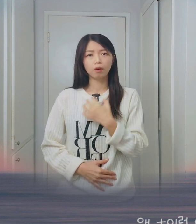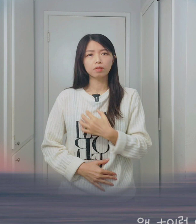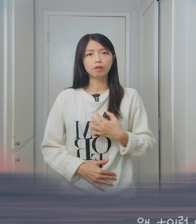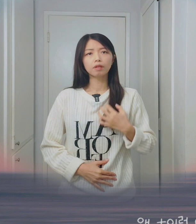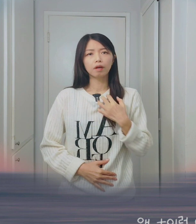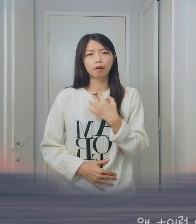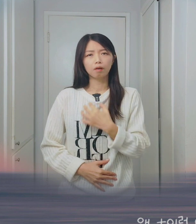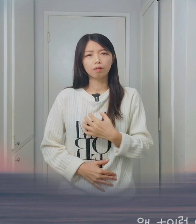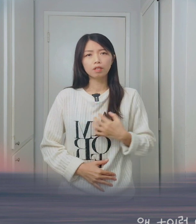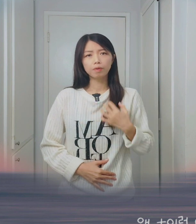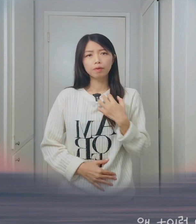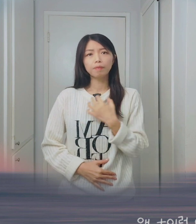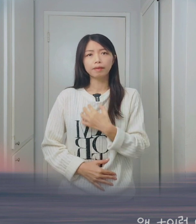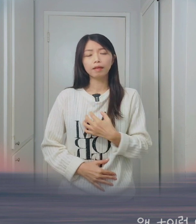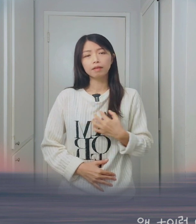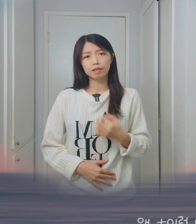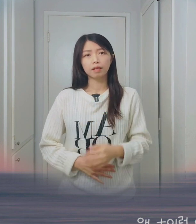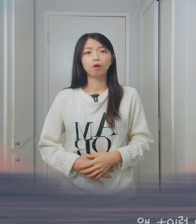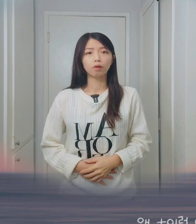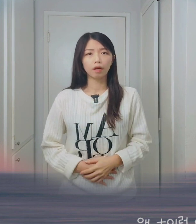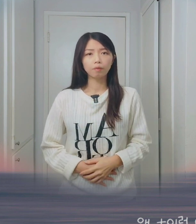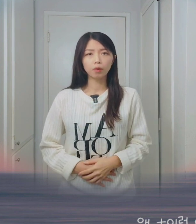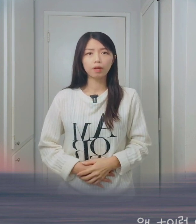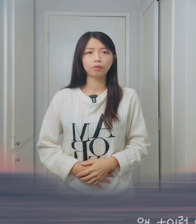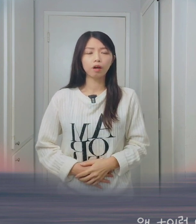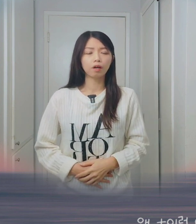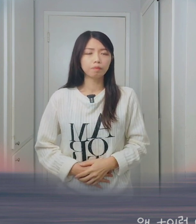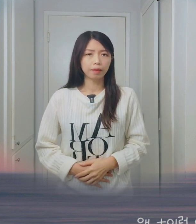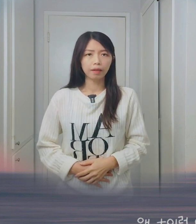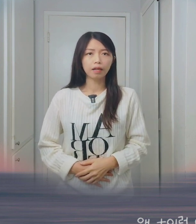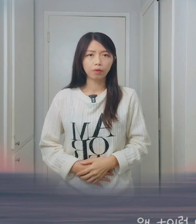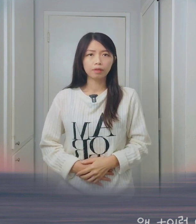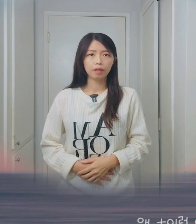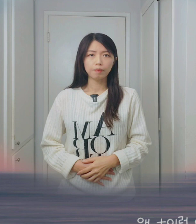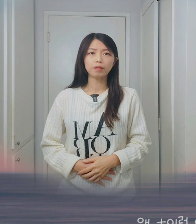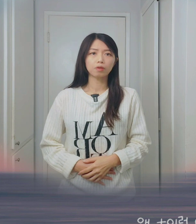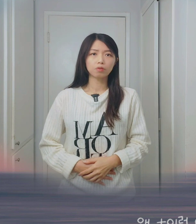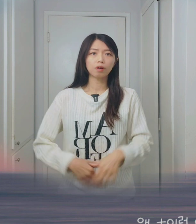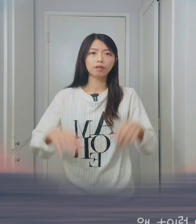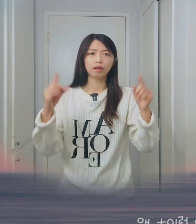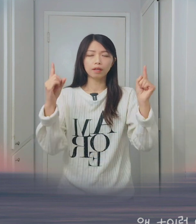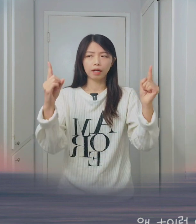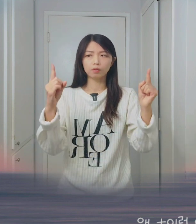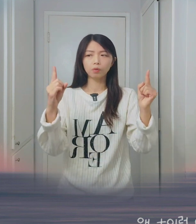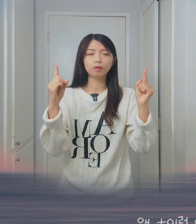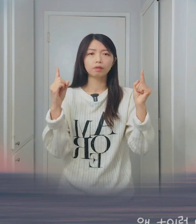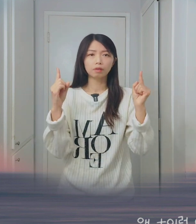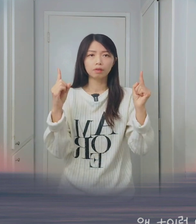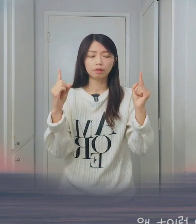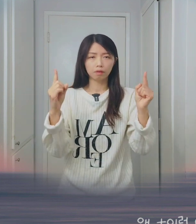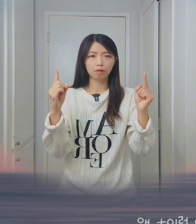찾아왔는지 여기서는 슬픔을 만났는지 이렇게 표현을 했고요. 만나다라고 한 뜻의 일반적인 수어는